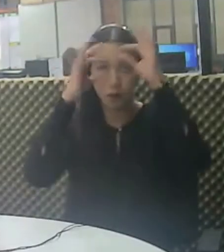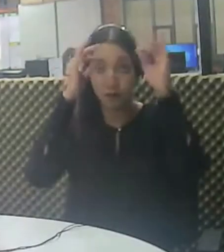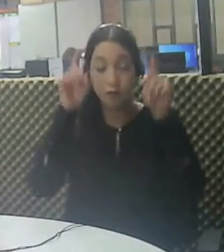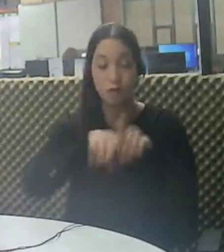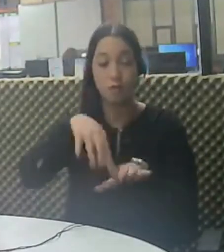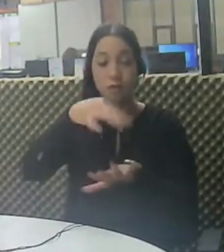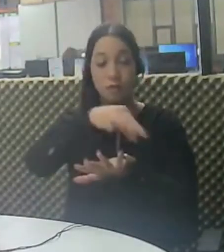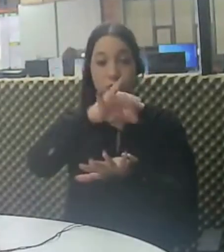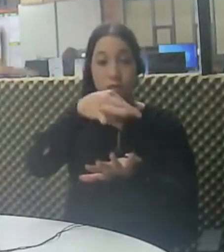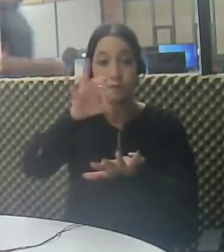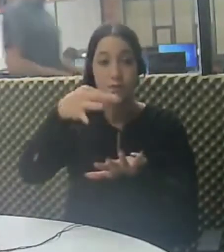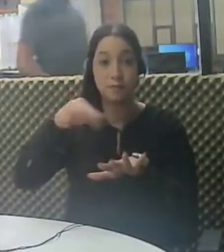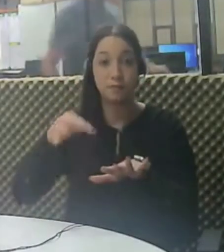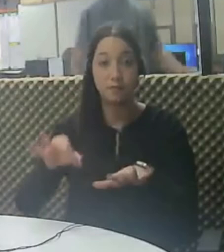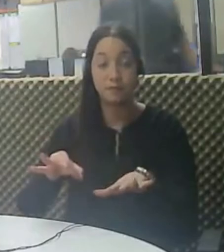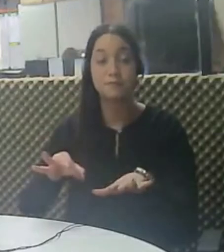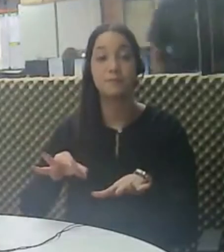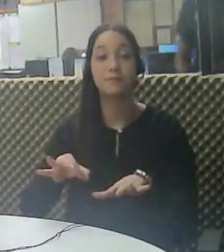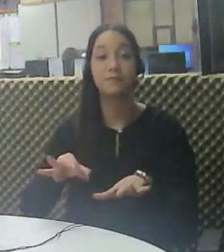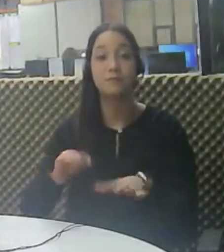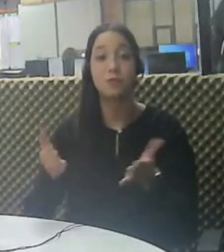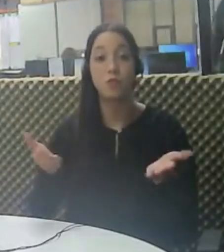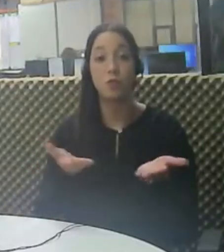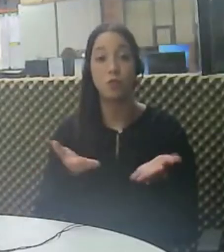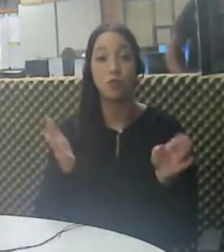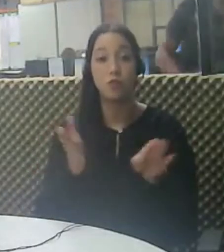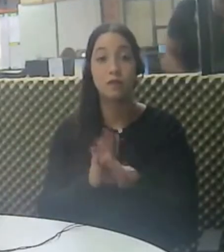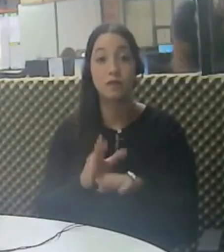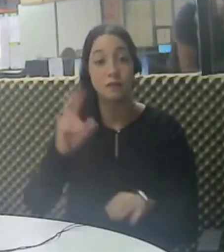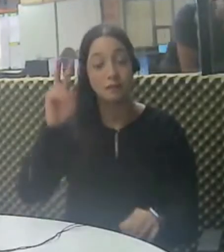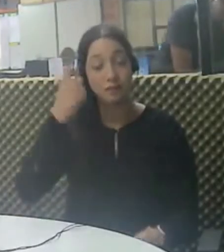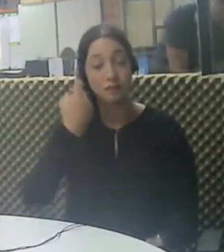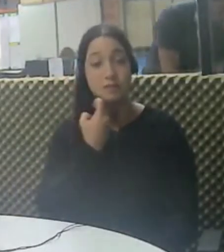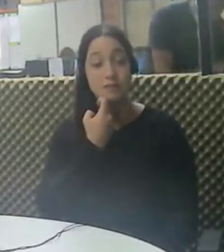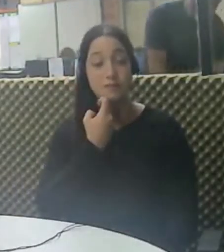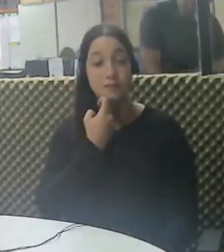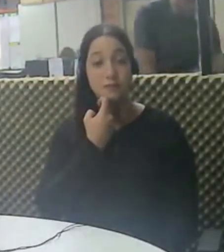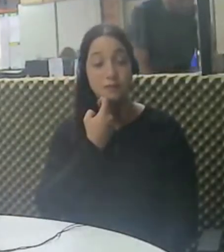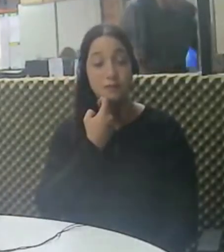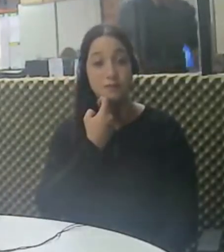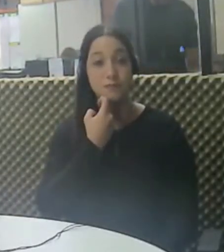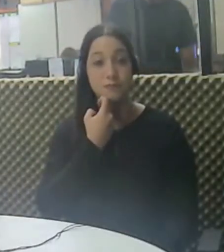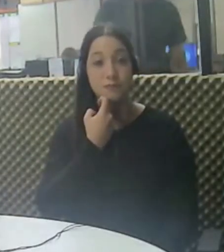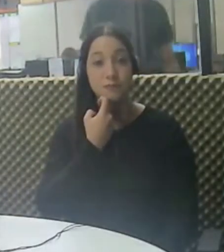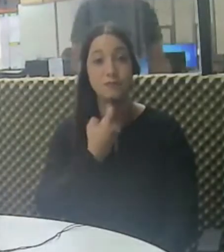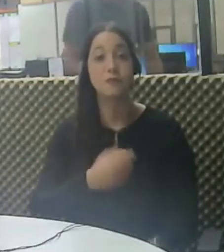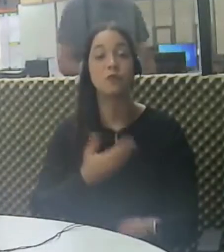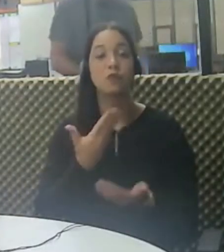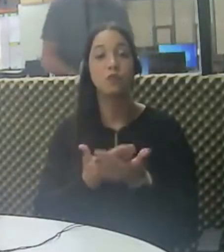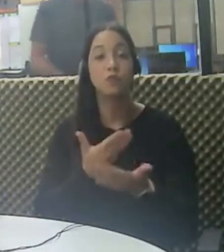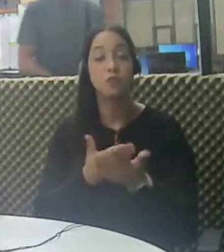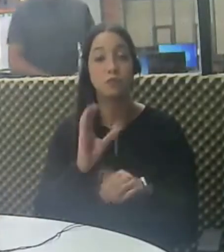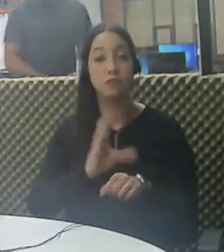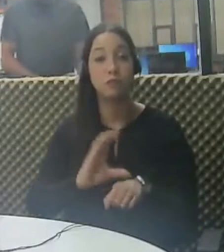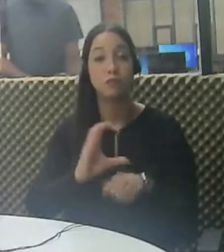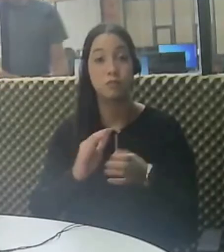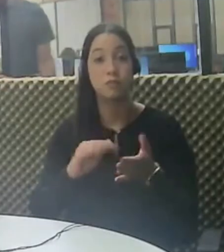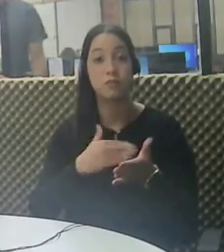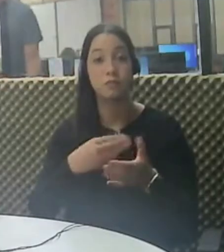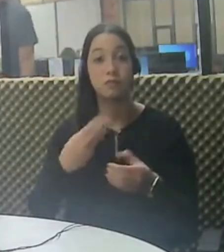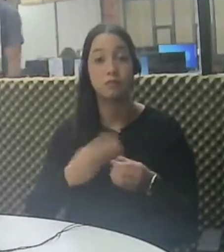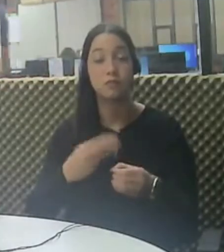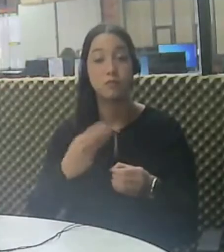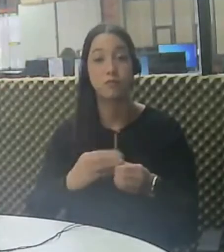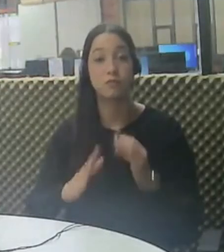sobrancelha, manicure e pedicure seguem de hoje até a próxima sexta-feira. As capacitações são oferecidas pela Secretaria